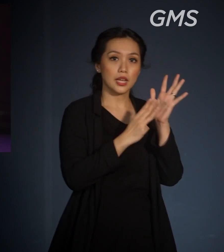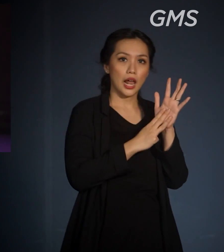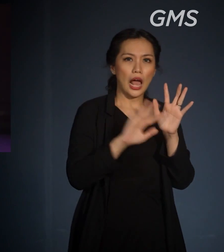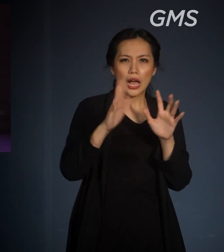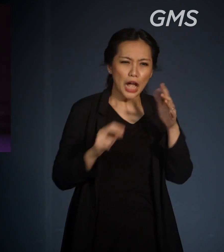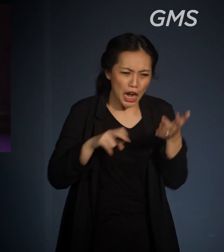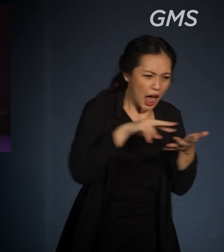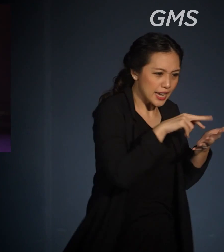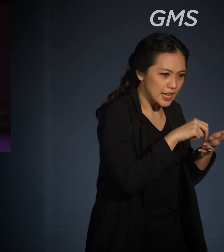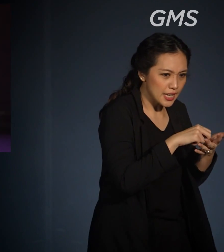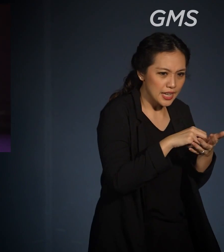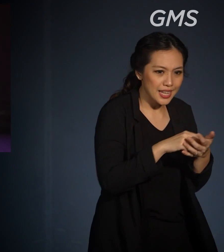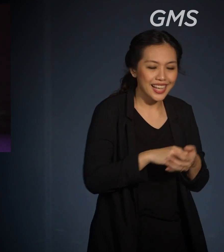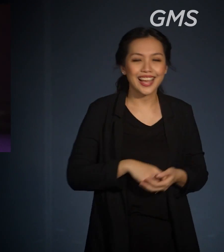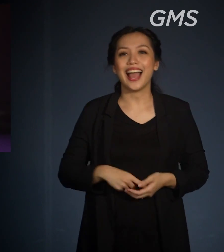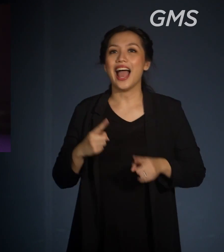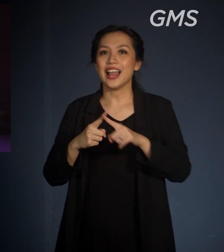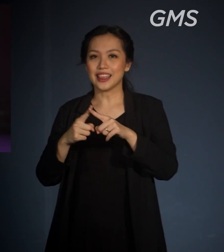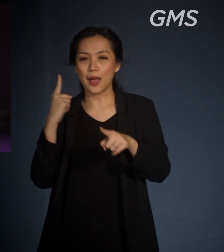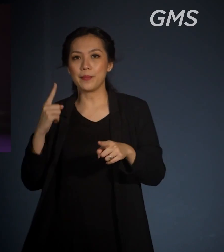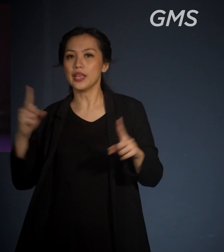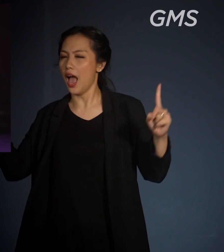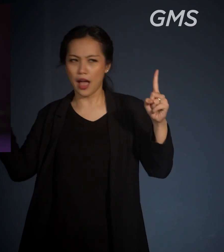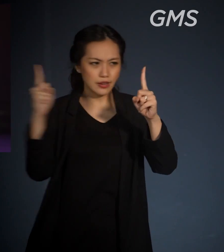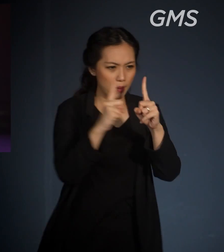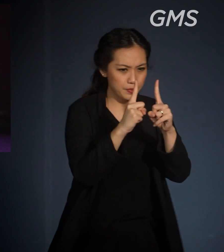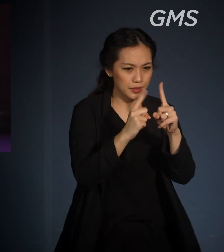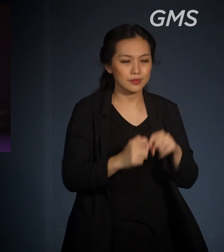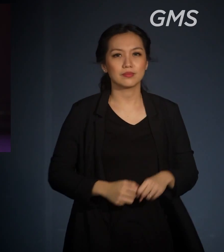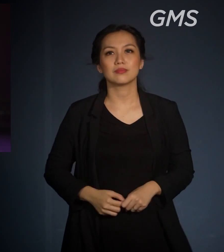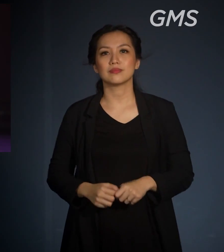dia tampil untuk menjadi jawaban. Dan apa yang terjadi? Karena dia punya